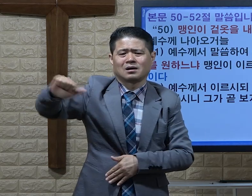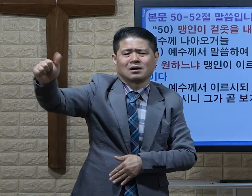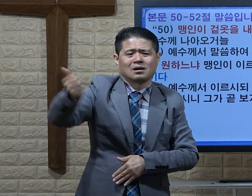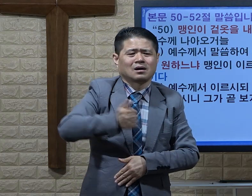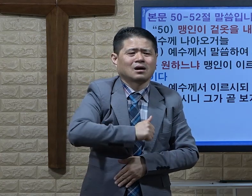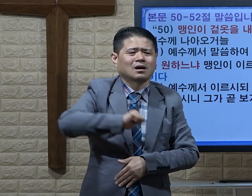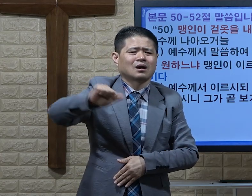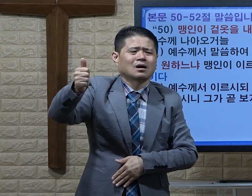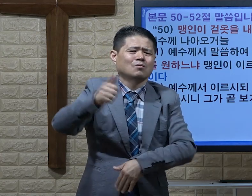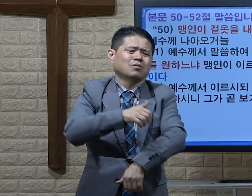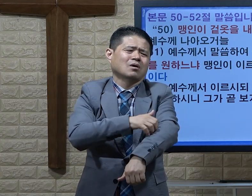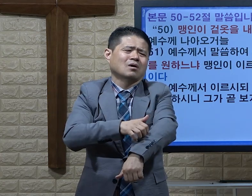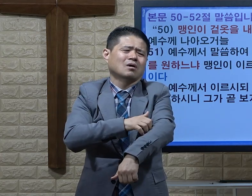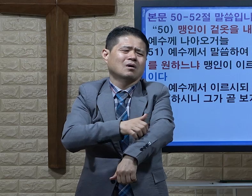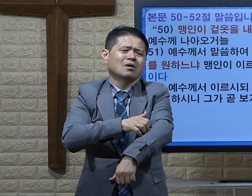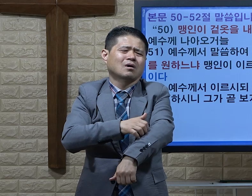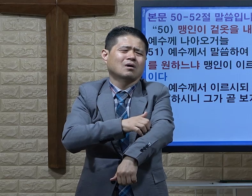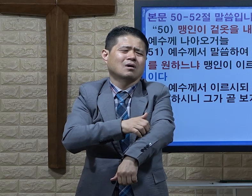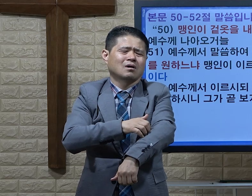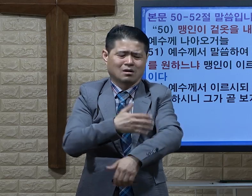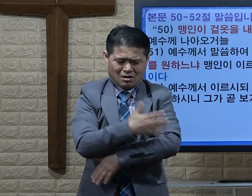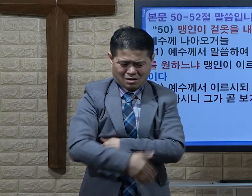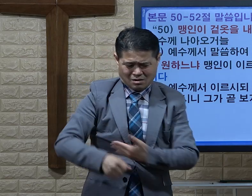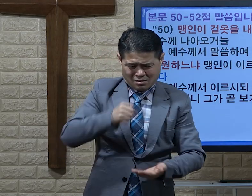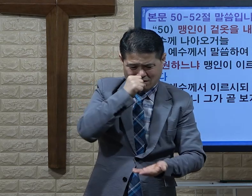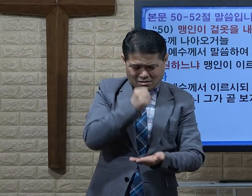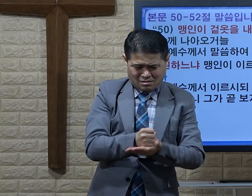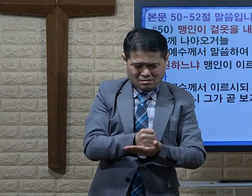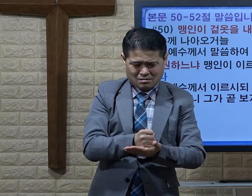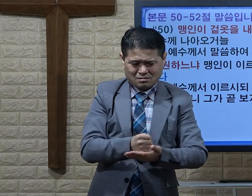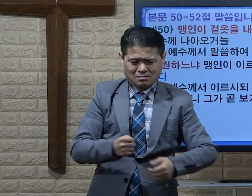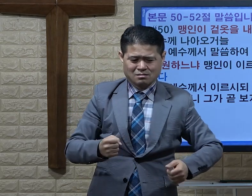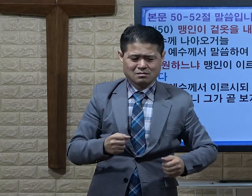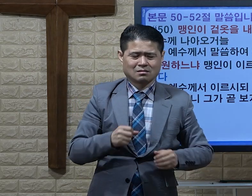오가는 행인들의 이 불편해했는데,